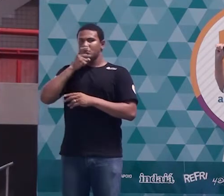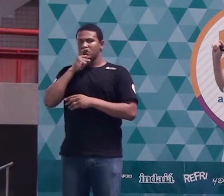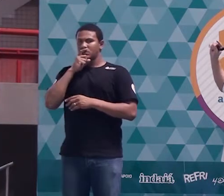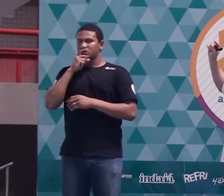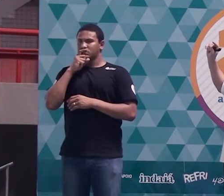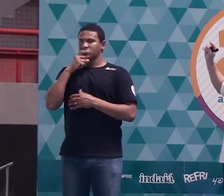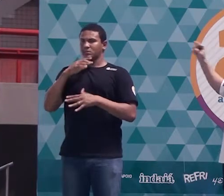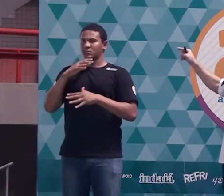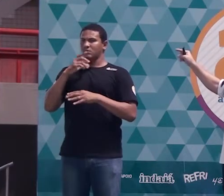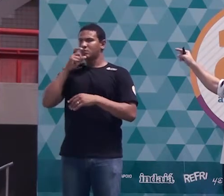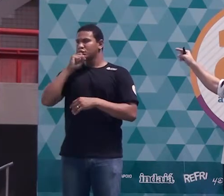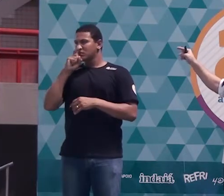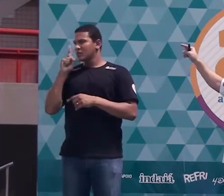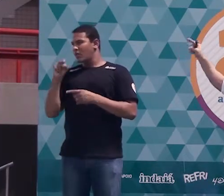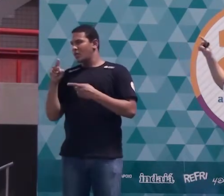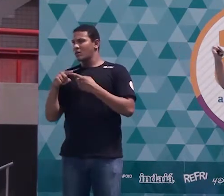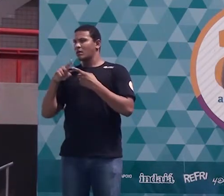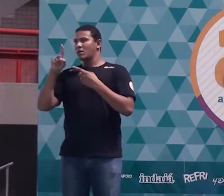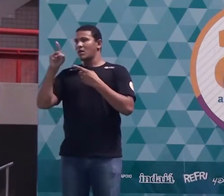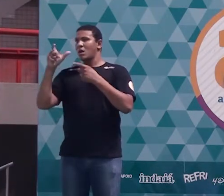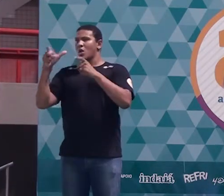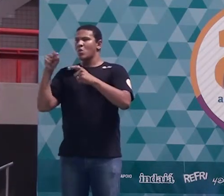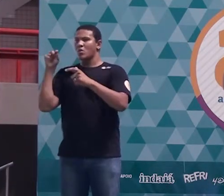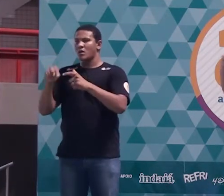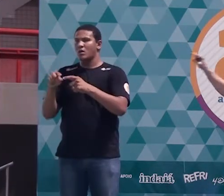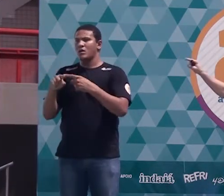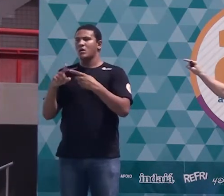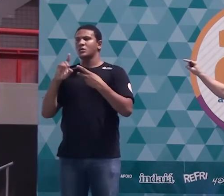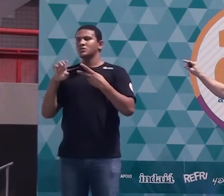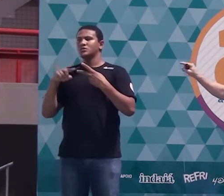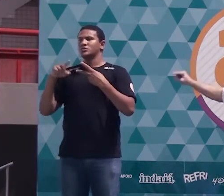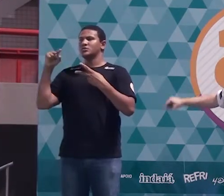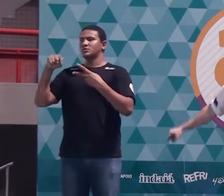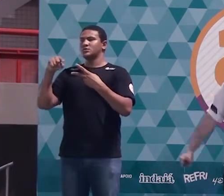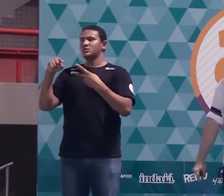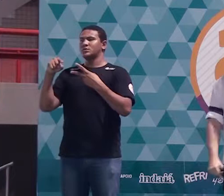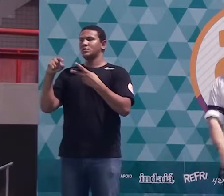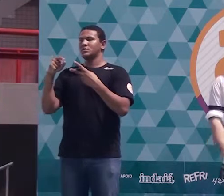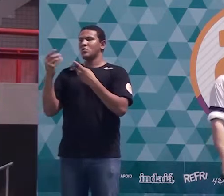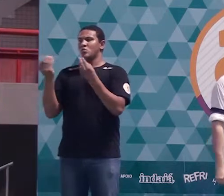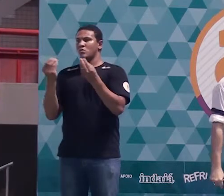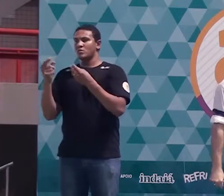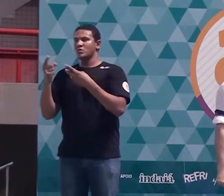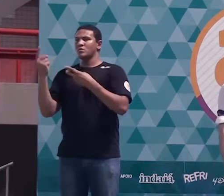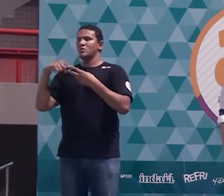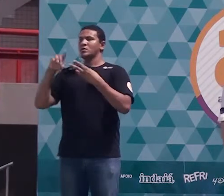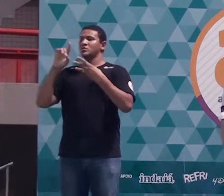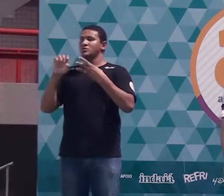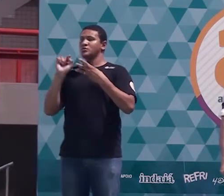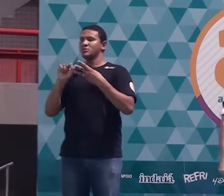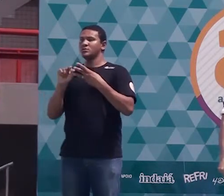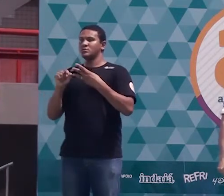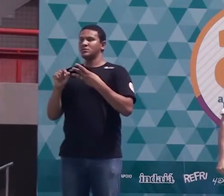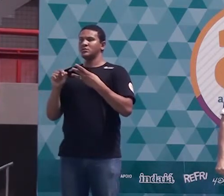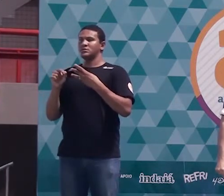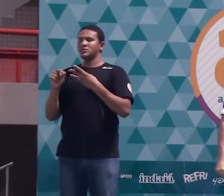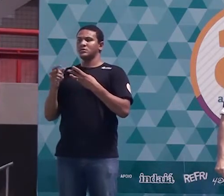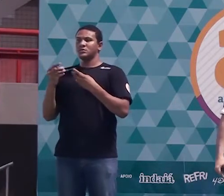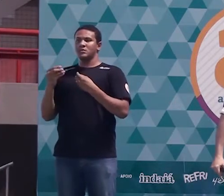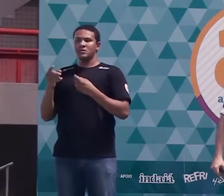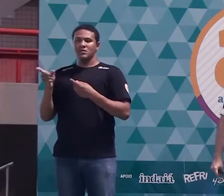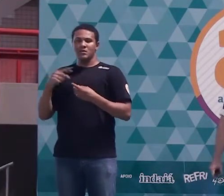de indicando meio, o de indicando causa. Chegou de madrugada. O de está indicando o